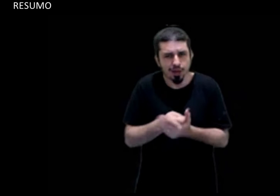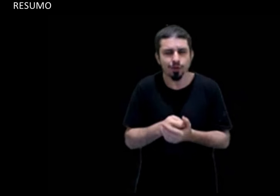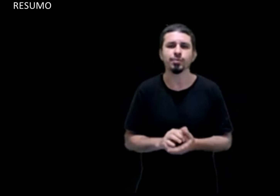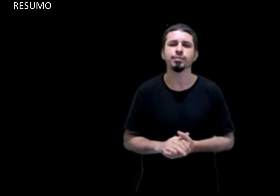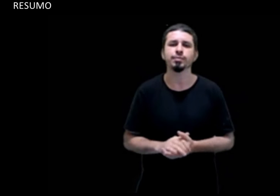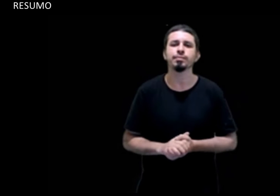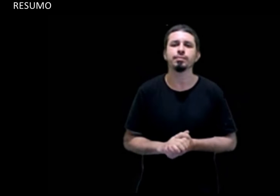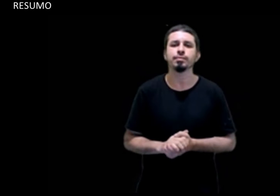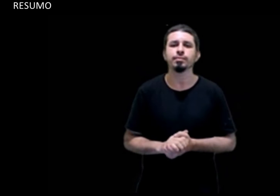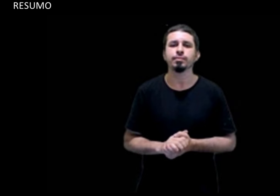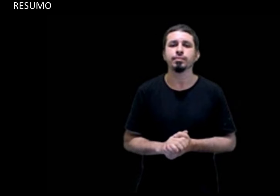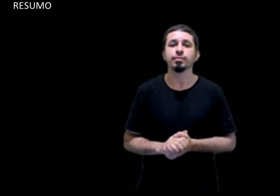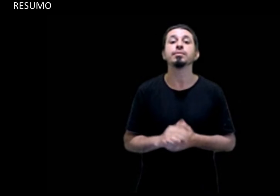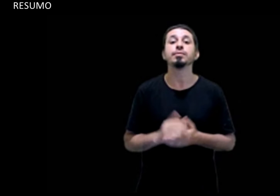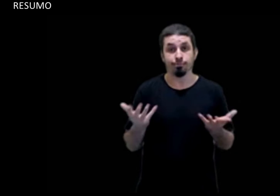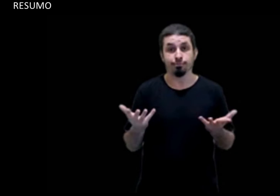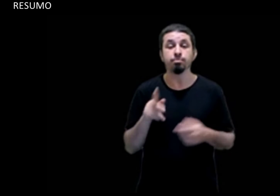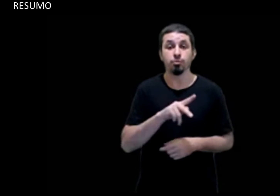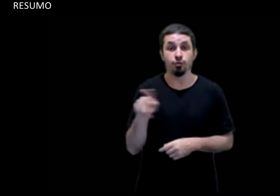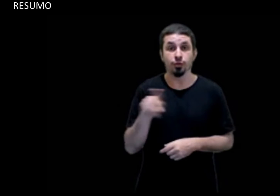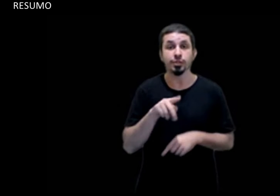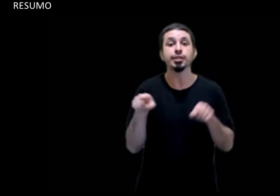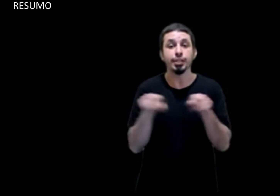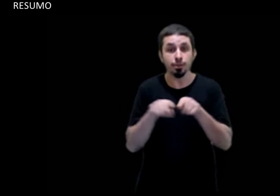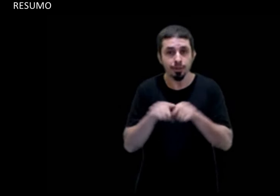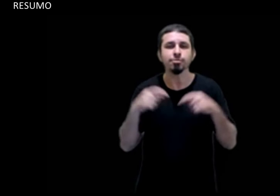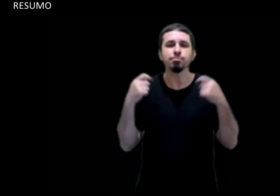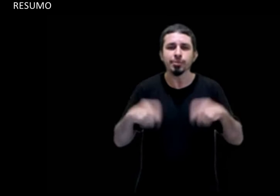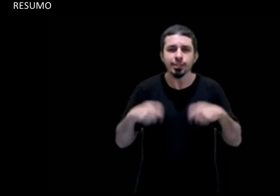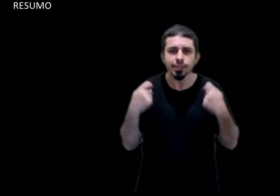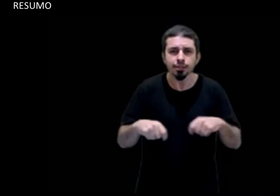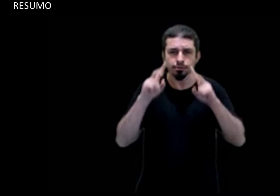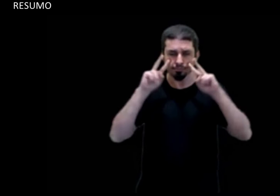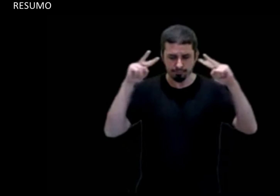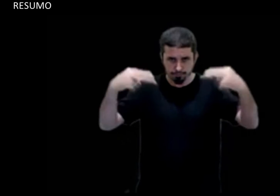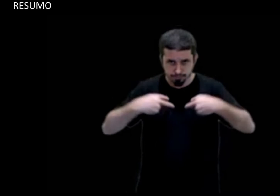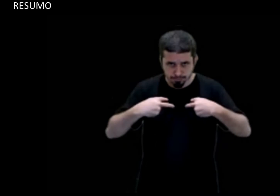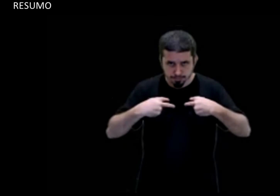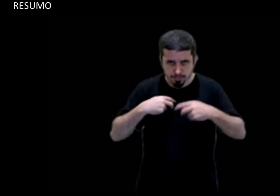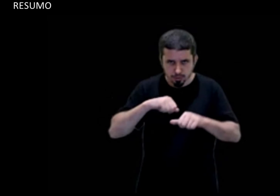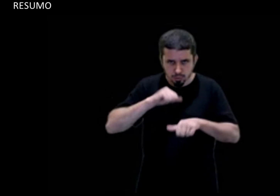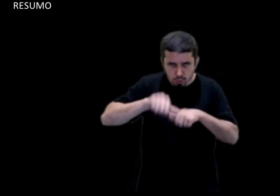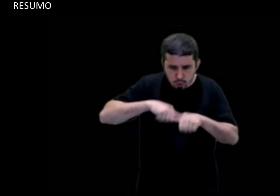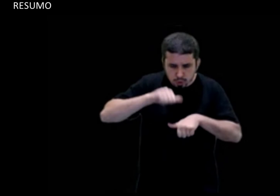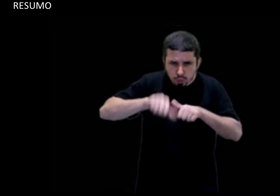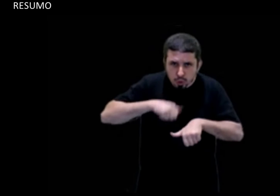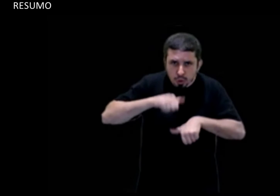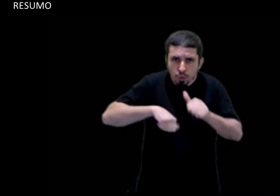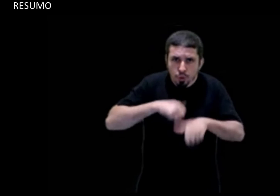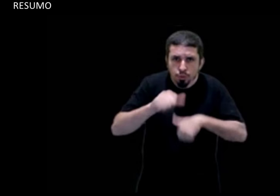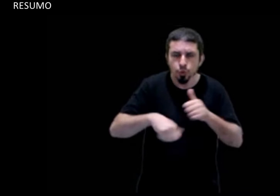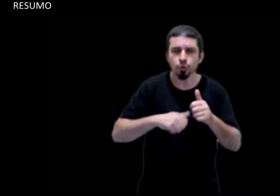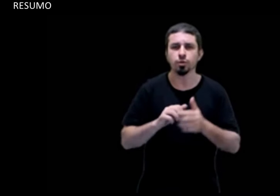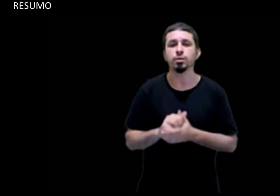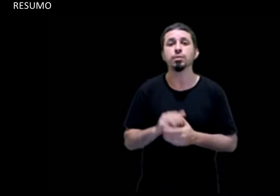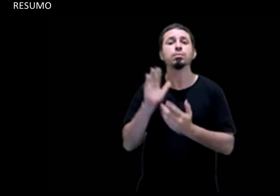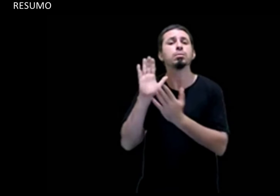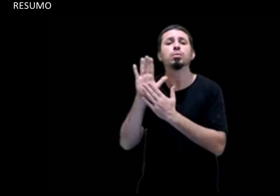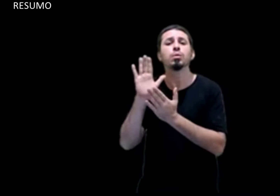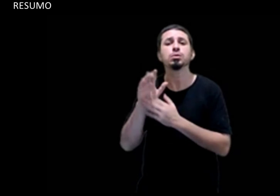professor. Nesta partida, também o professor precisa ser alvo de ressignificações constantes. Uma proposta é o uso